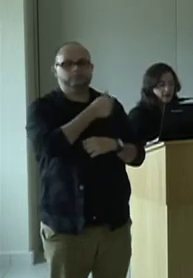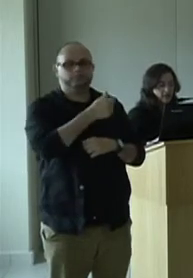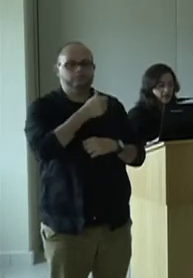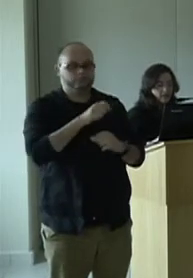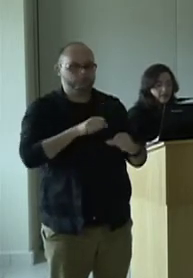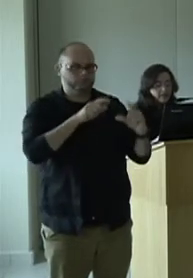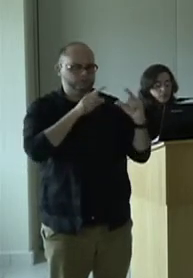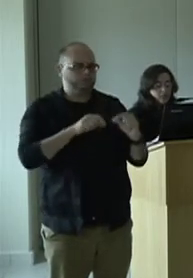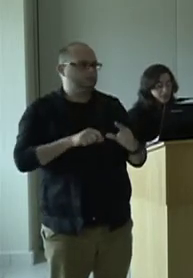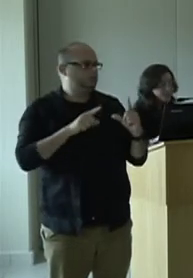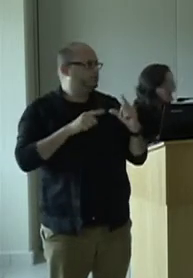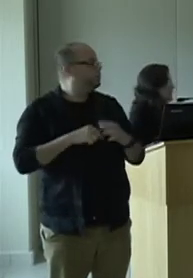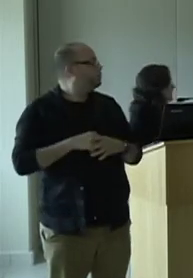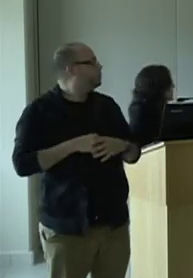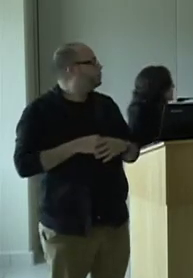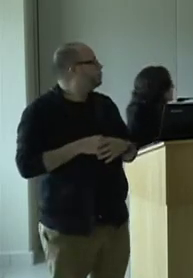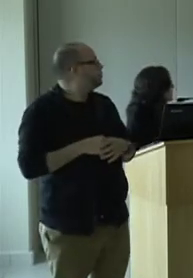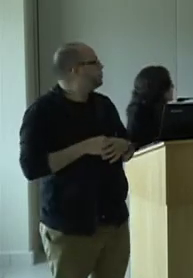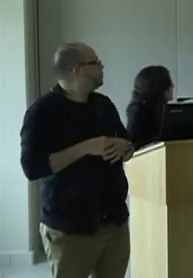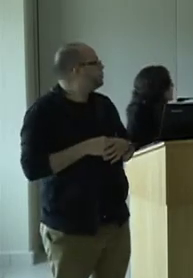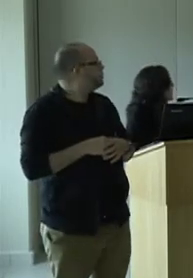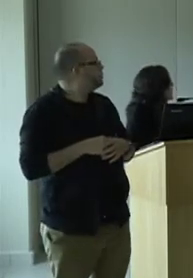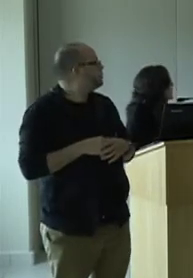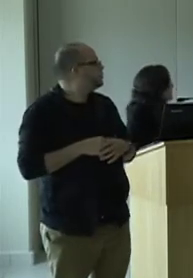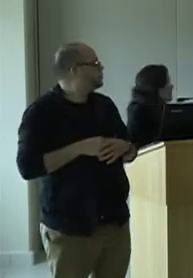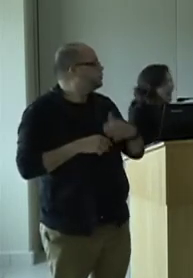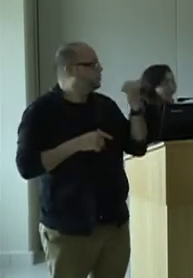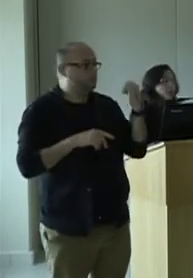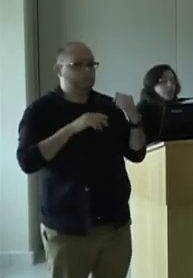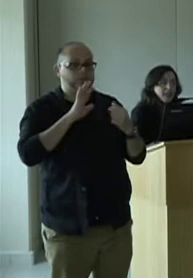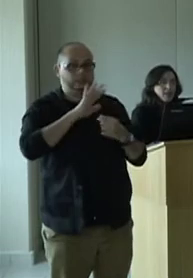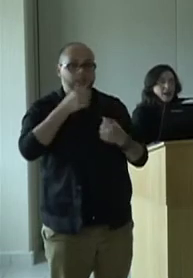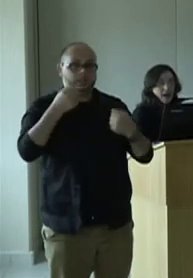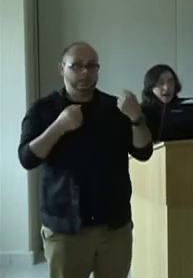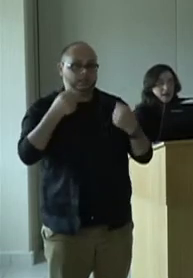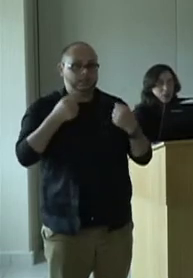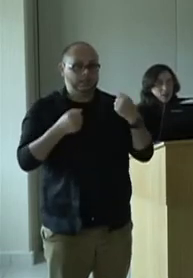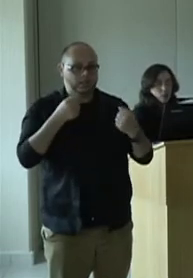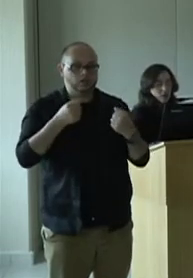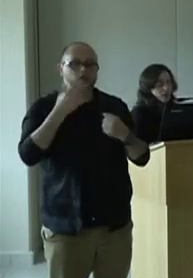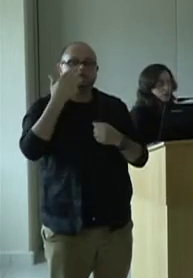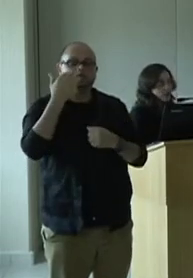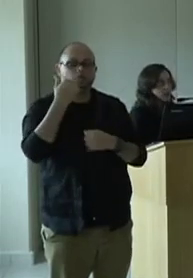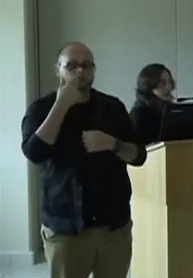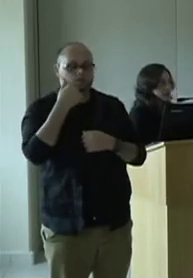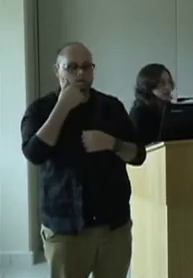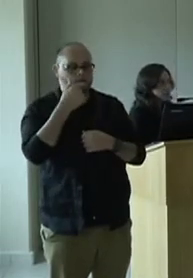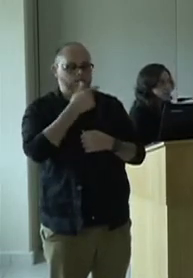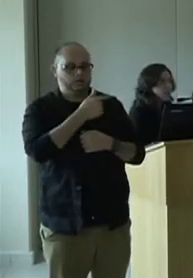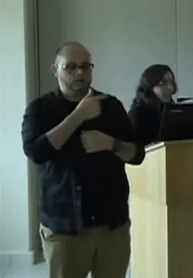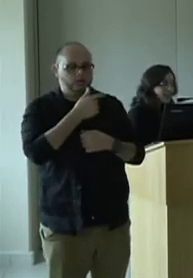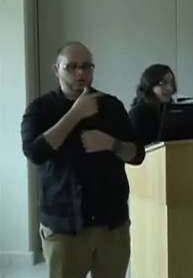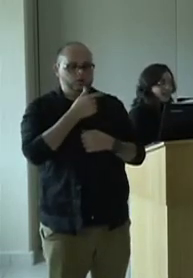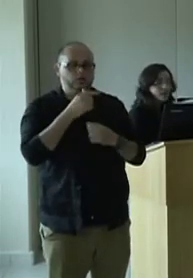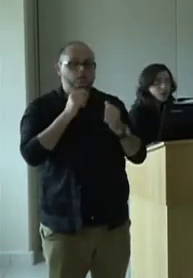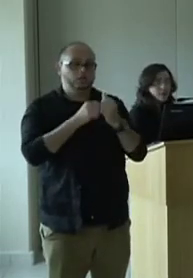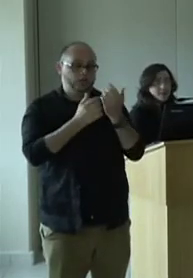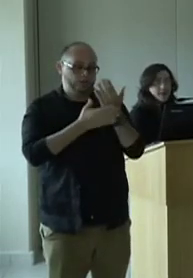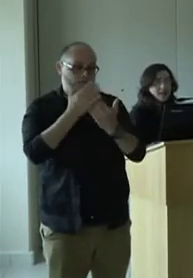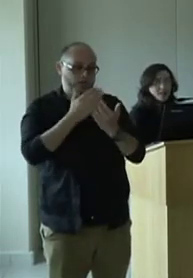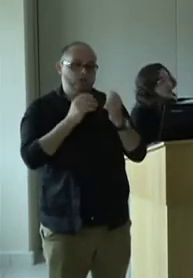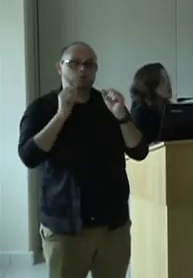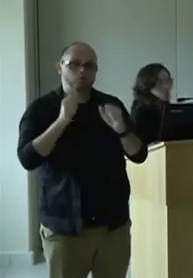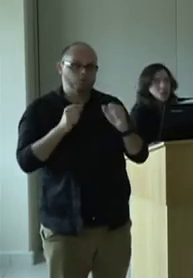el slide. Esta es una adaptación que se le hizo a su guagua, porque si bien ella podía bajar con la forma de su mano, podía bajar